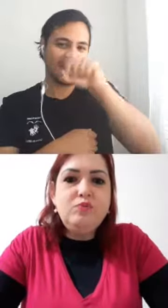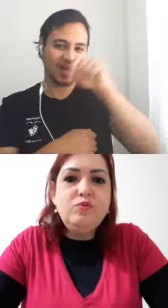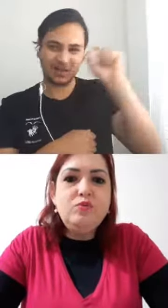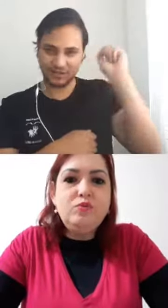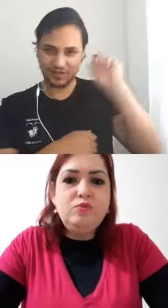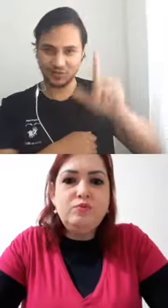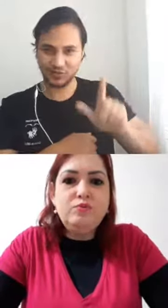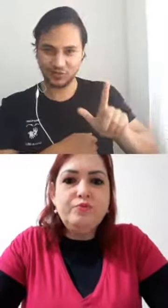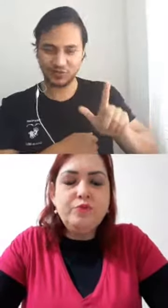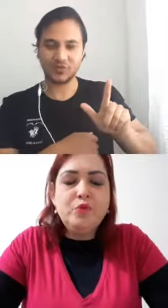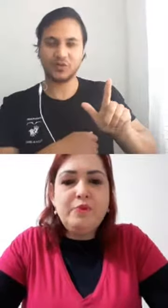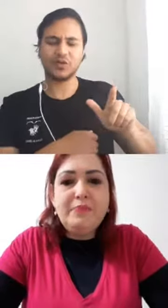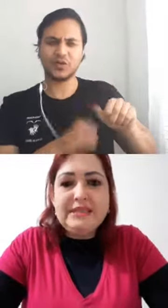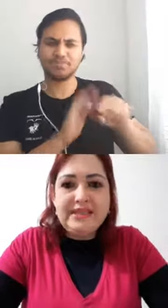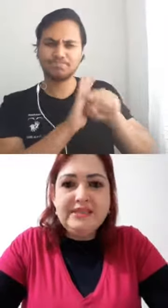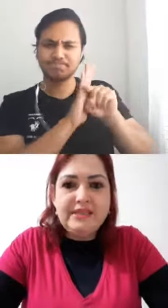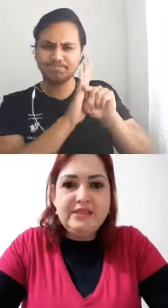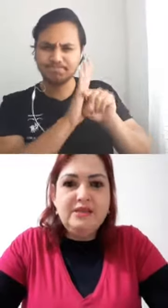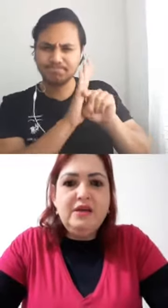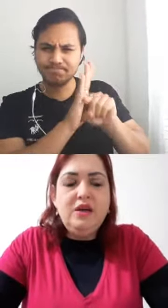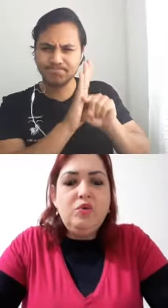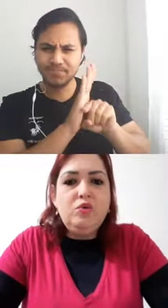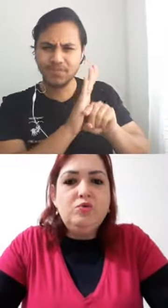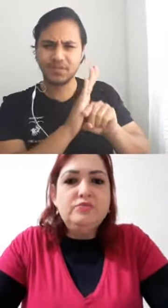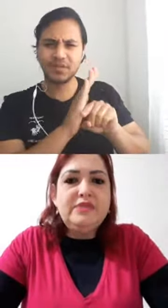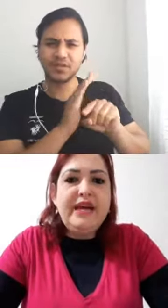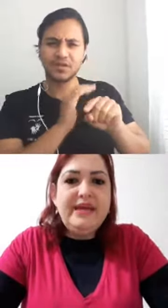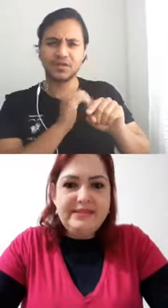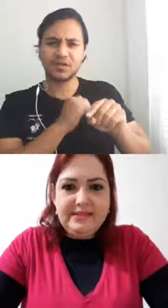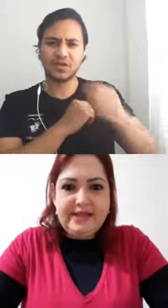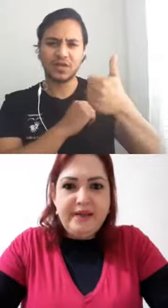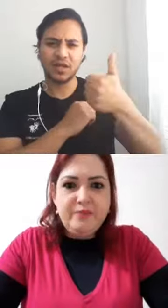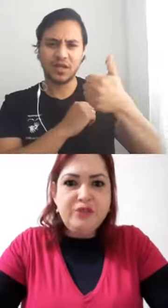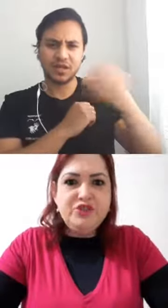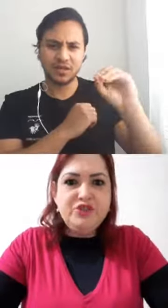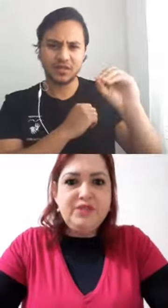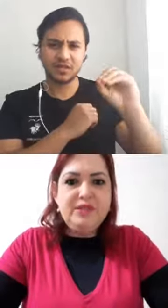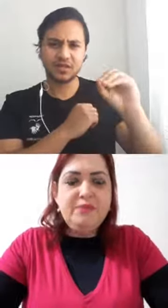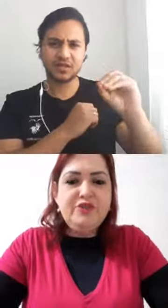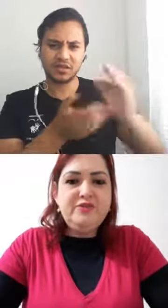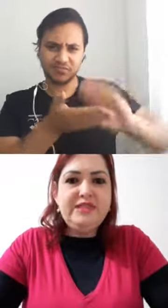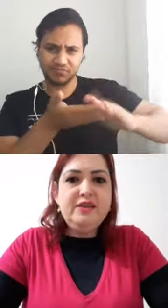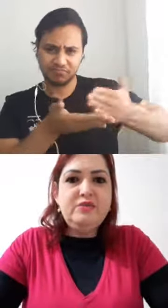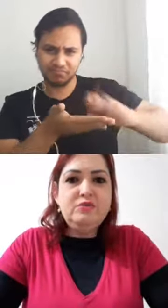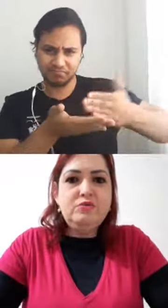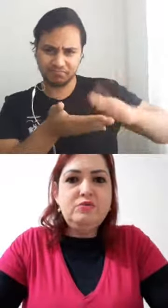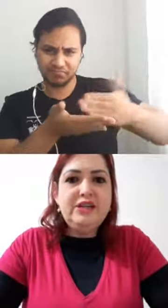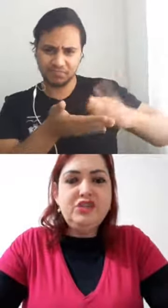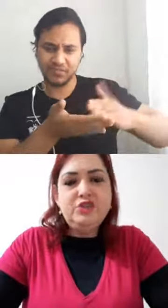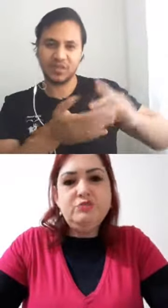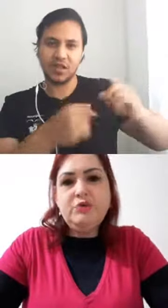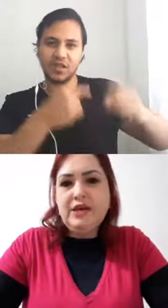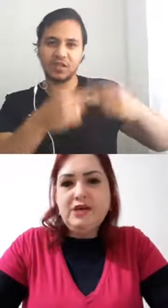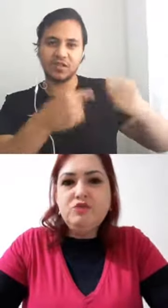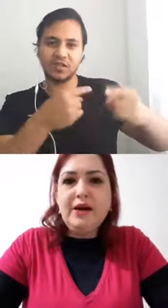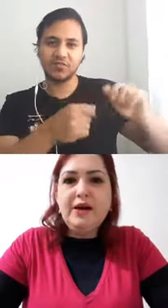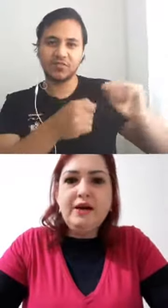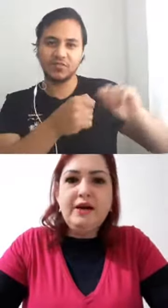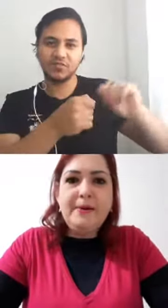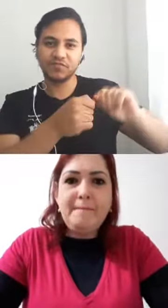fizeram uma pesquisa com 10 intérpretes e depois fizeram um artigo